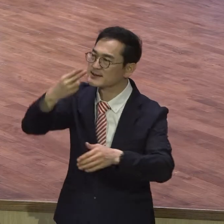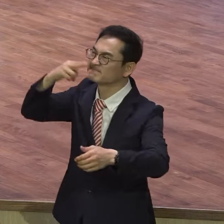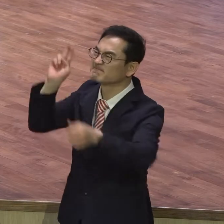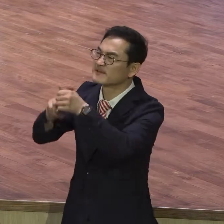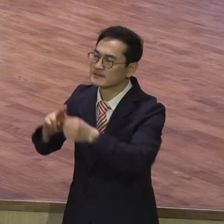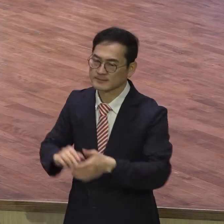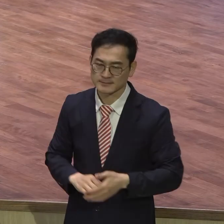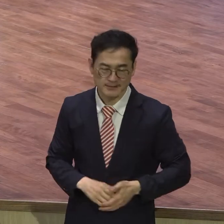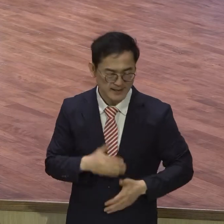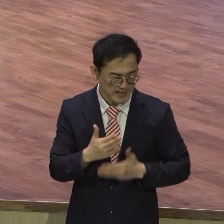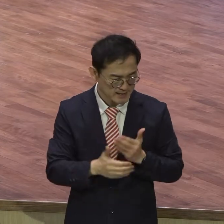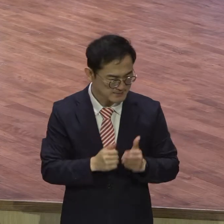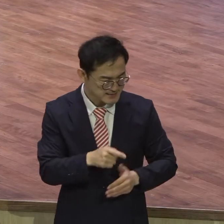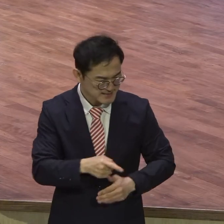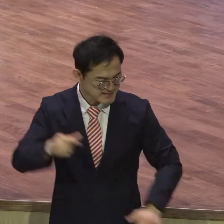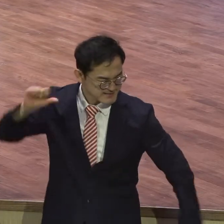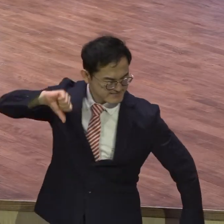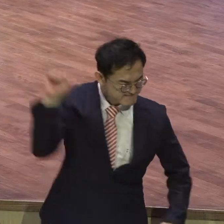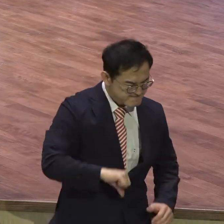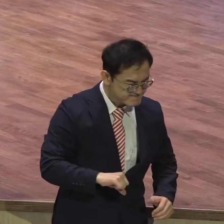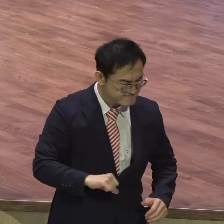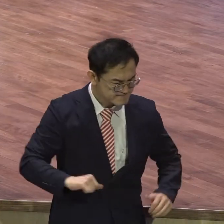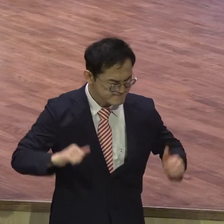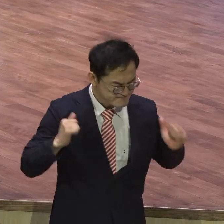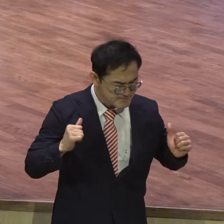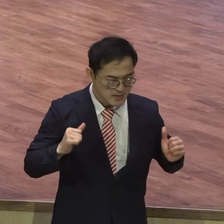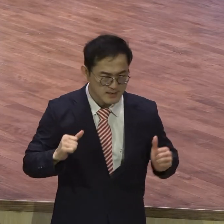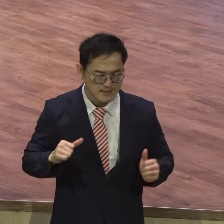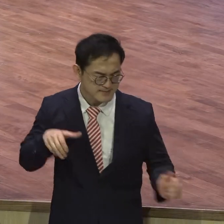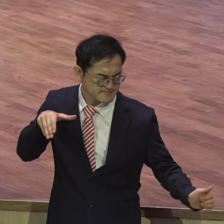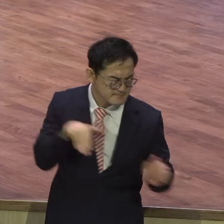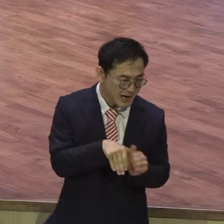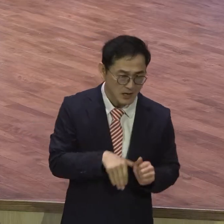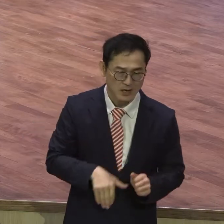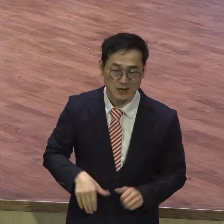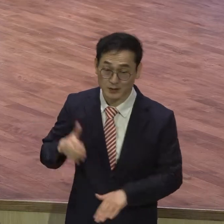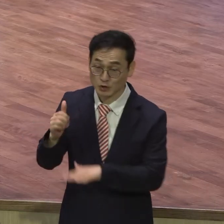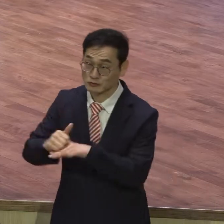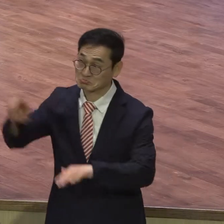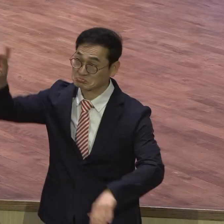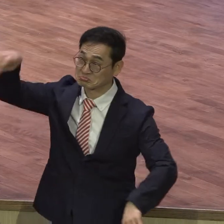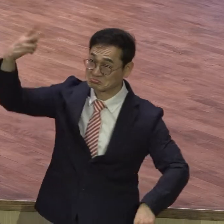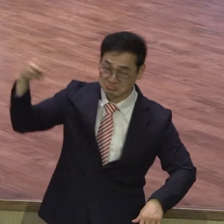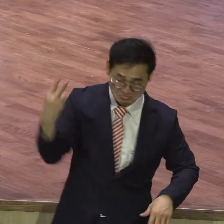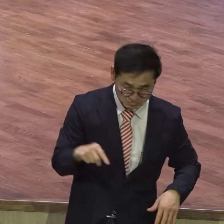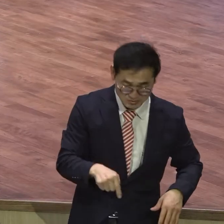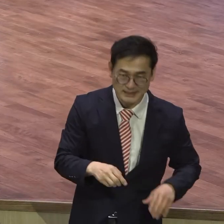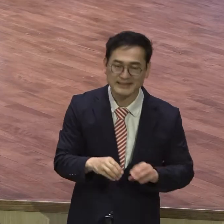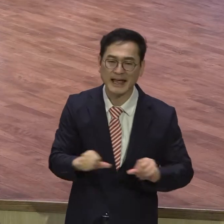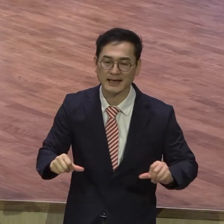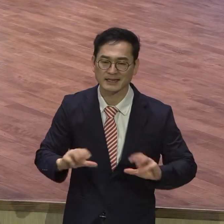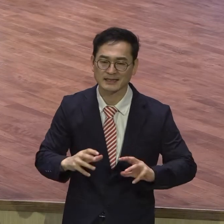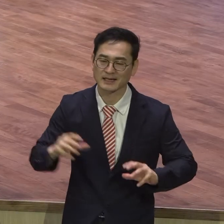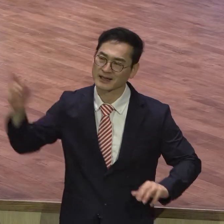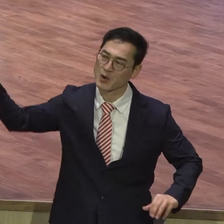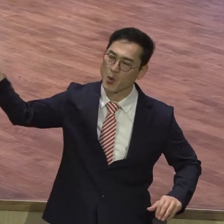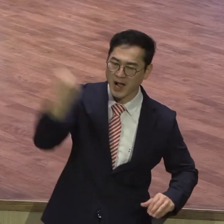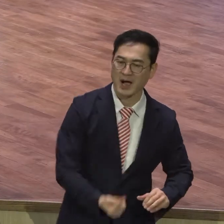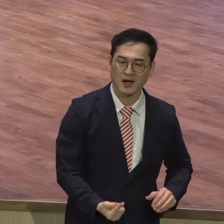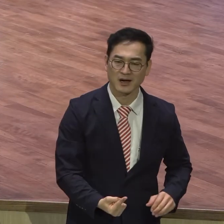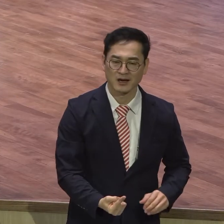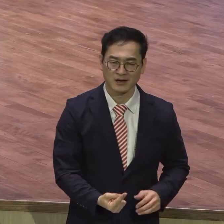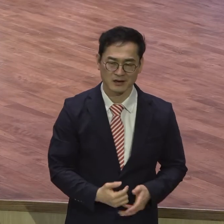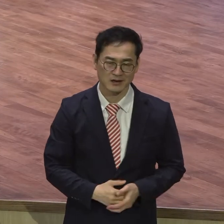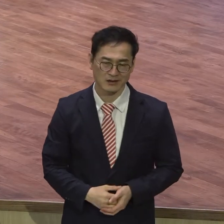딱 심판 저주를 내려가지고 땅에 쫓겨났습니다 게시록 12장 7절로 12절에